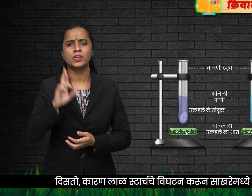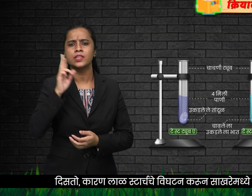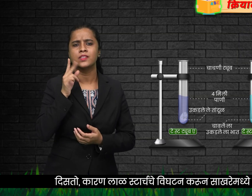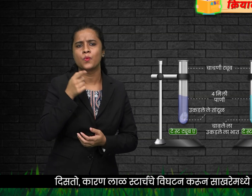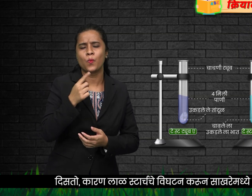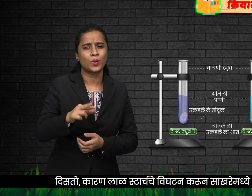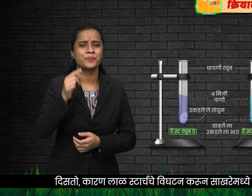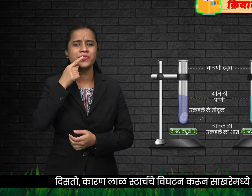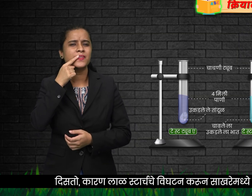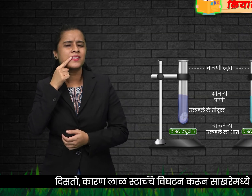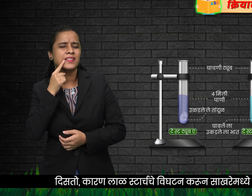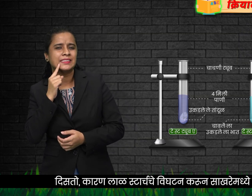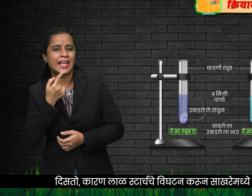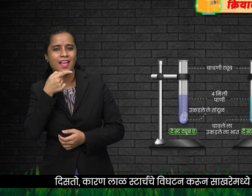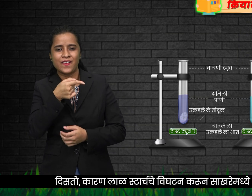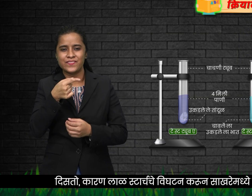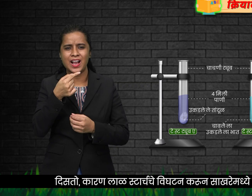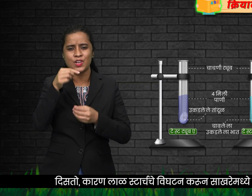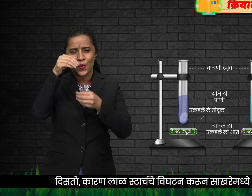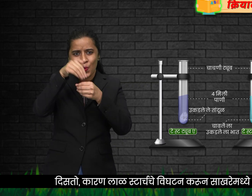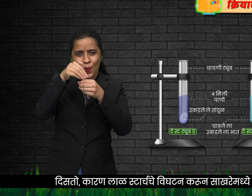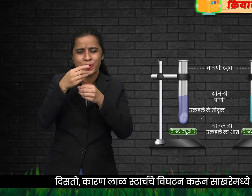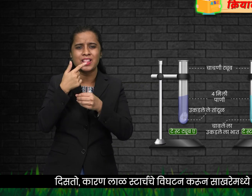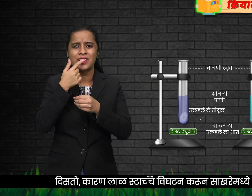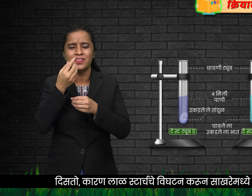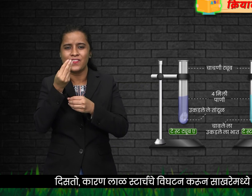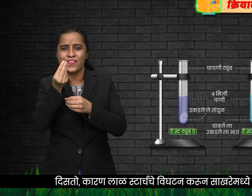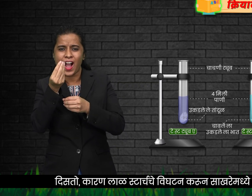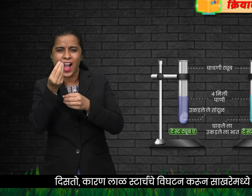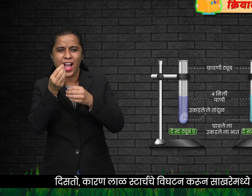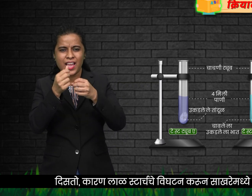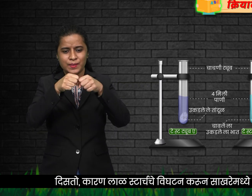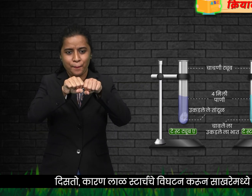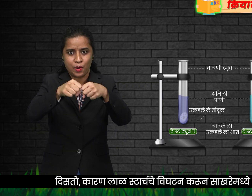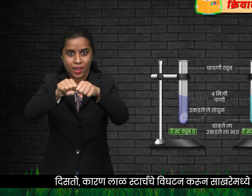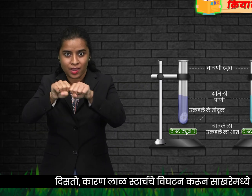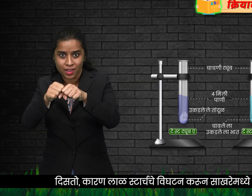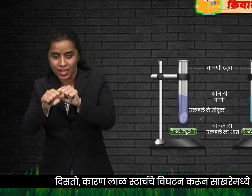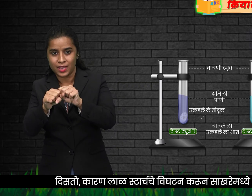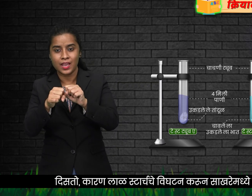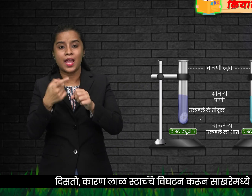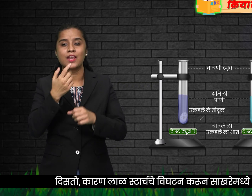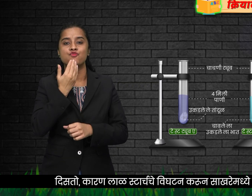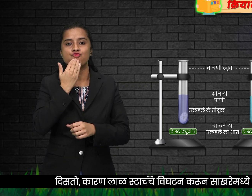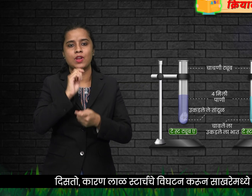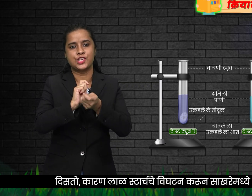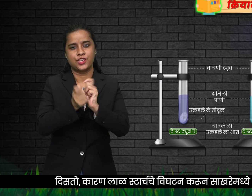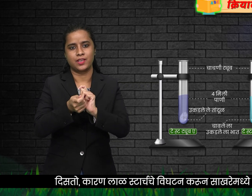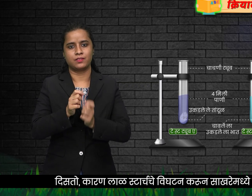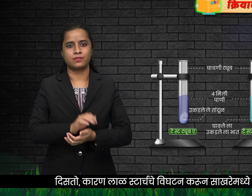दिसतो, कारण लाल स्टार्चचे विघटन करून साखरेमध्ये रूपांतर करते.